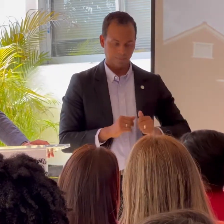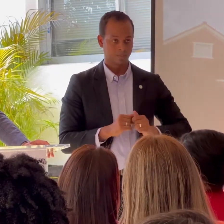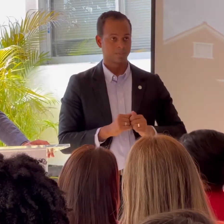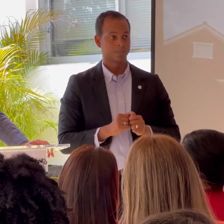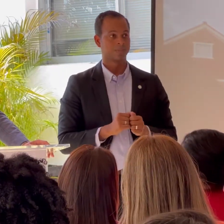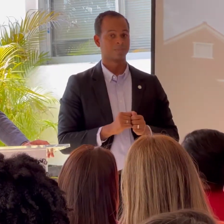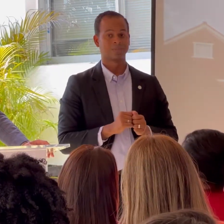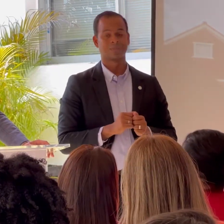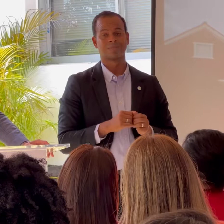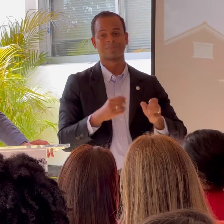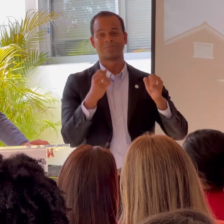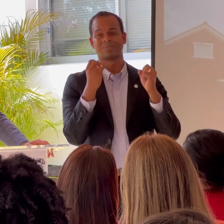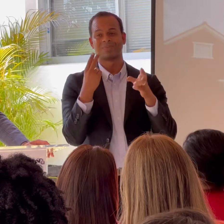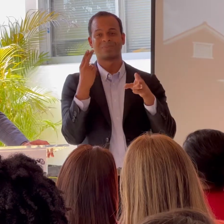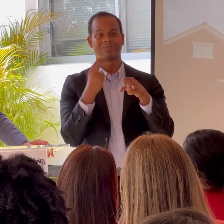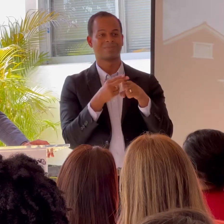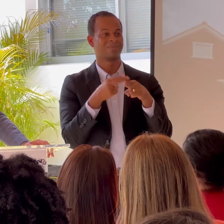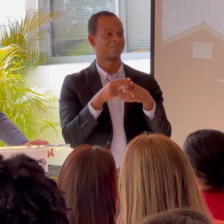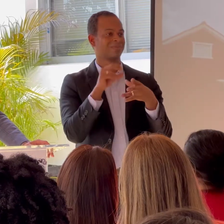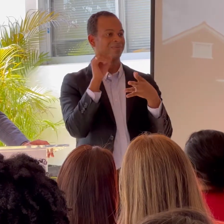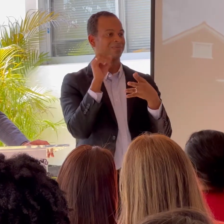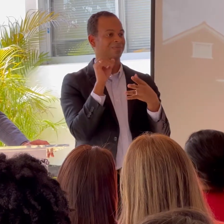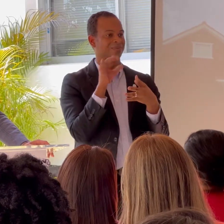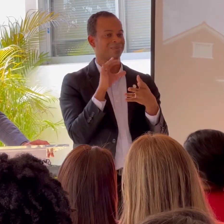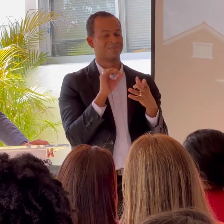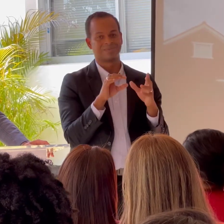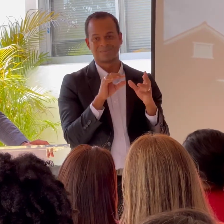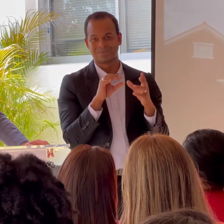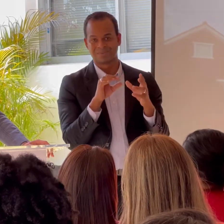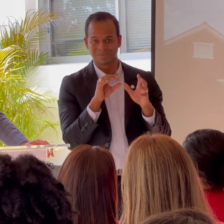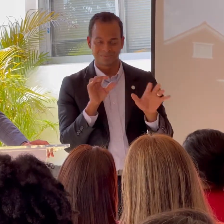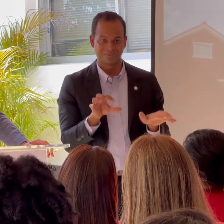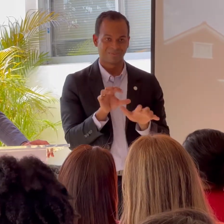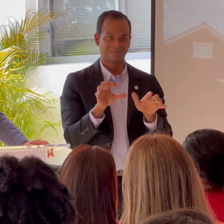Se barajaron tantos nombres y tantas posibilidades